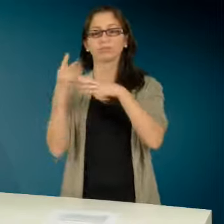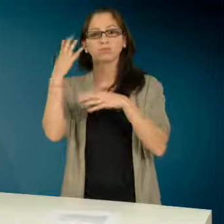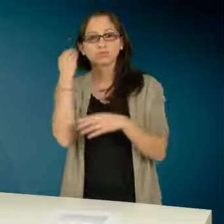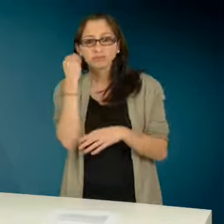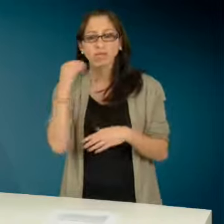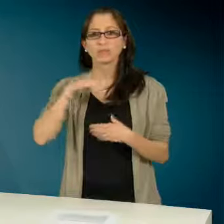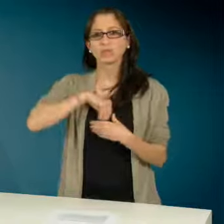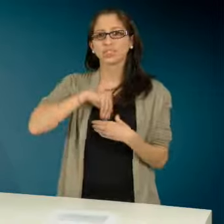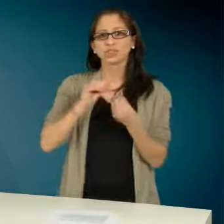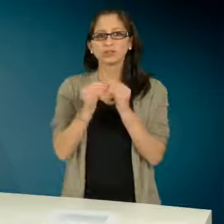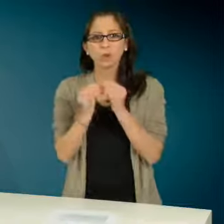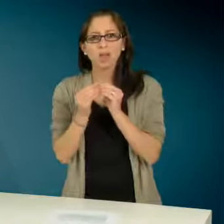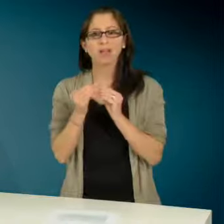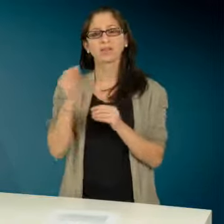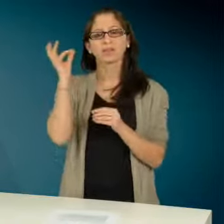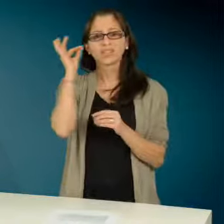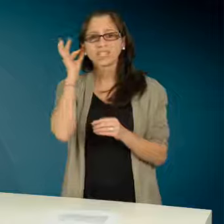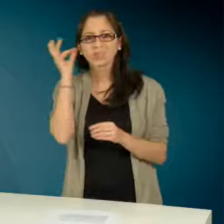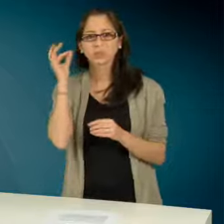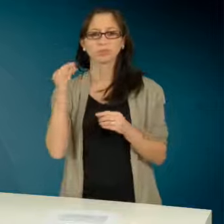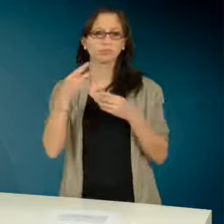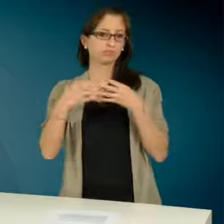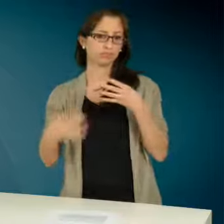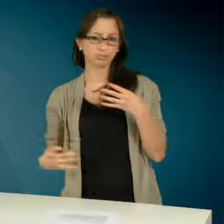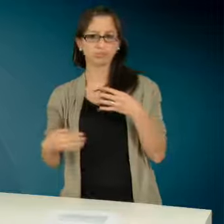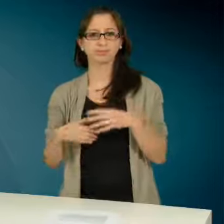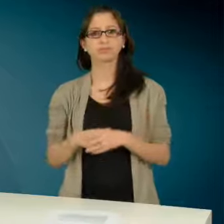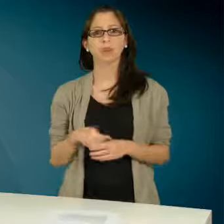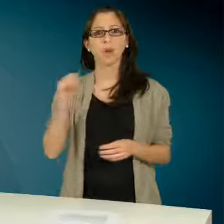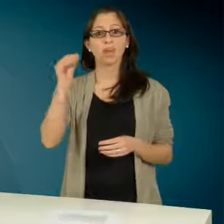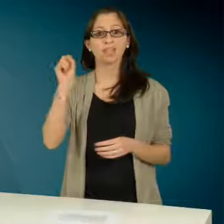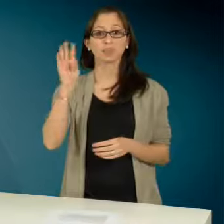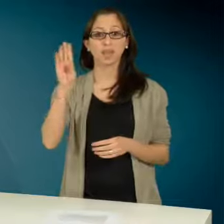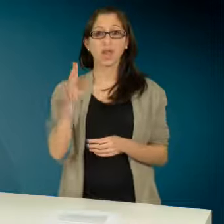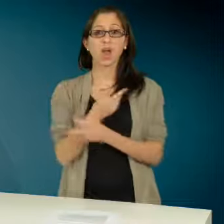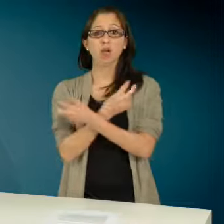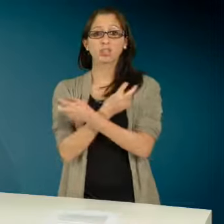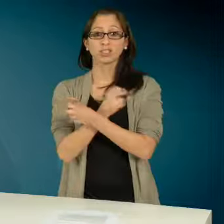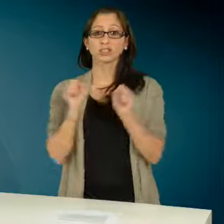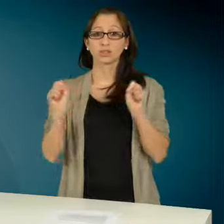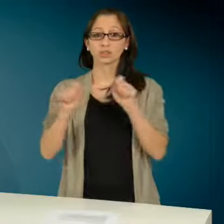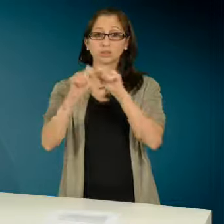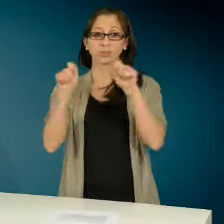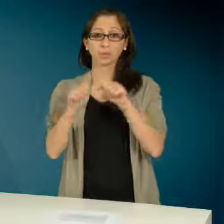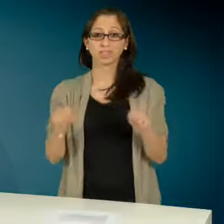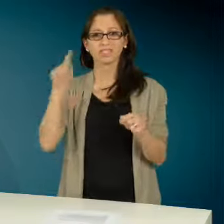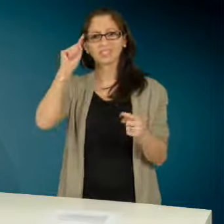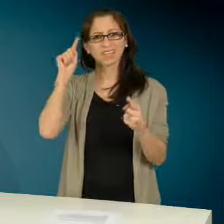wie Ertaubung, psychische Probleme, Tinnitus und vieles mehr. Das Ziel des ÖSB, des